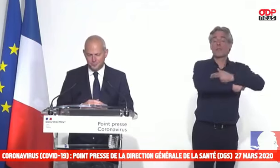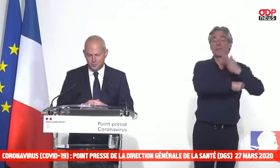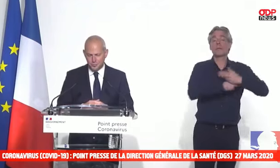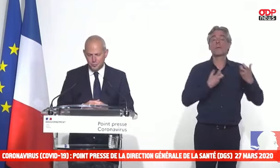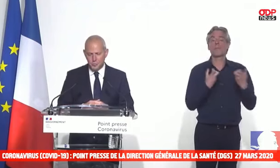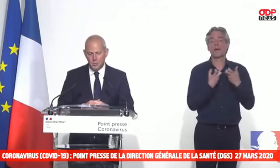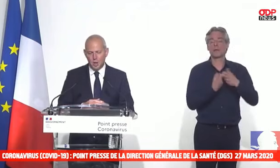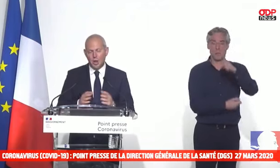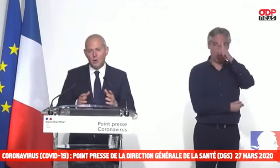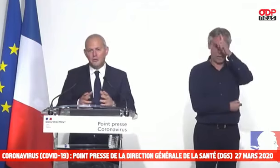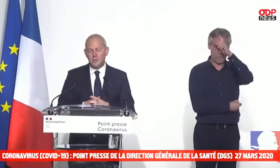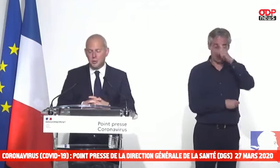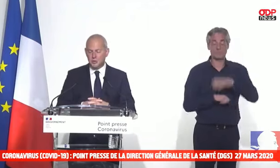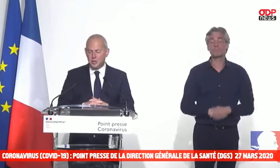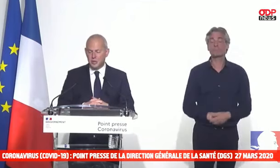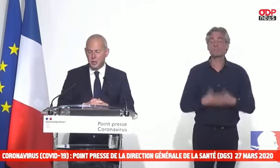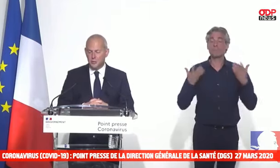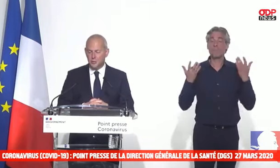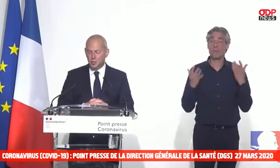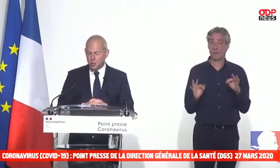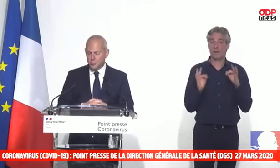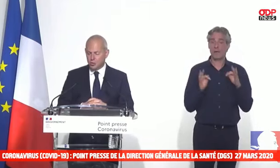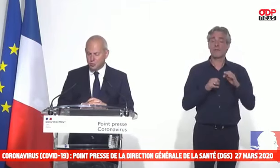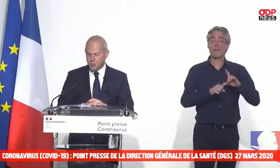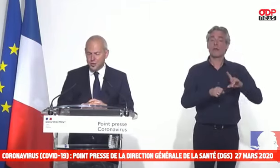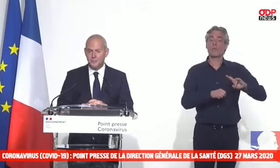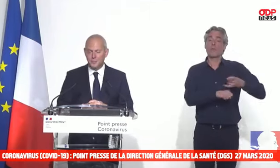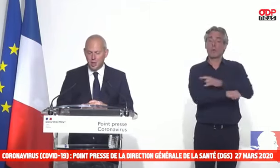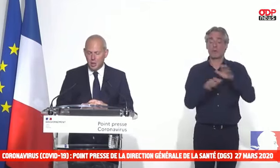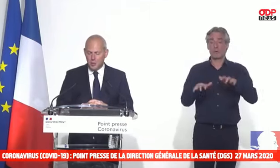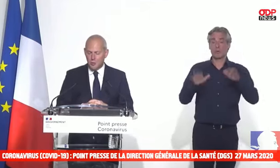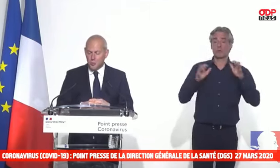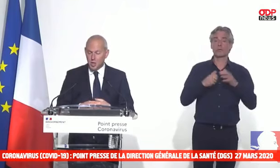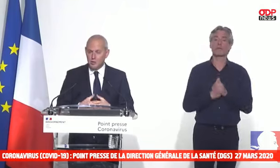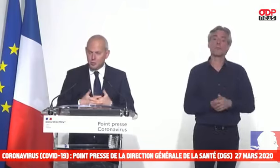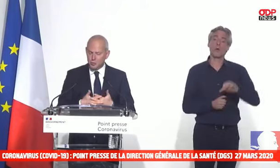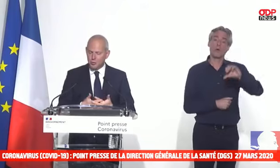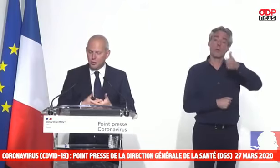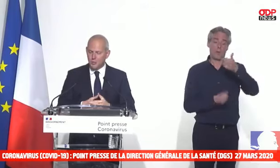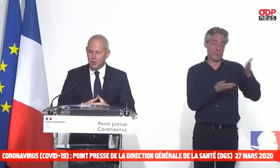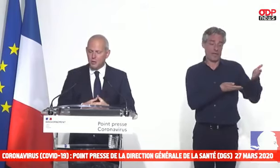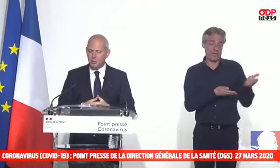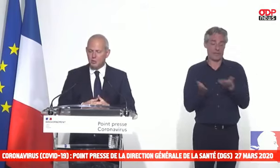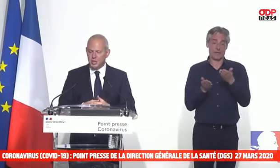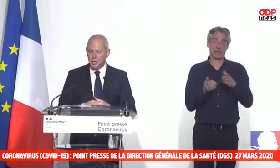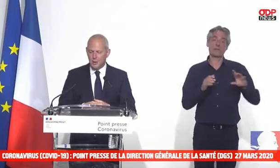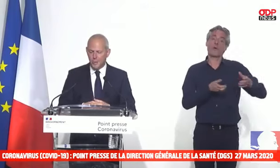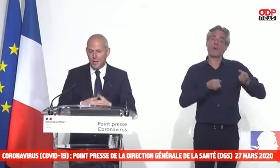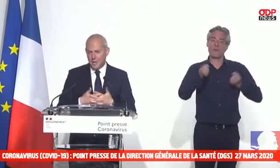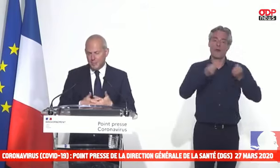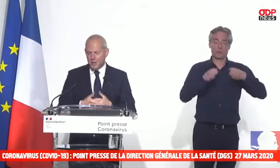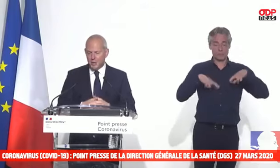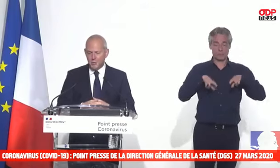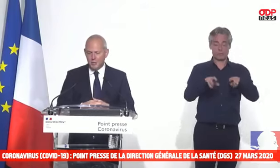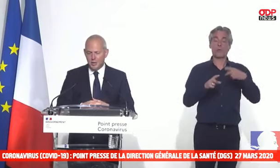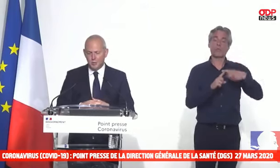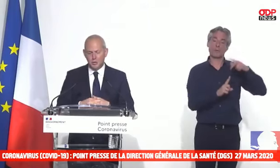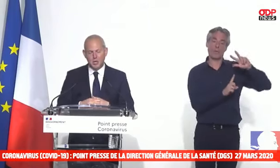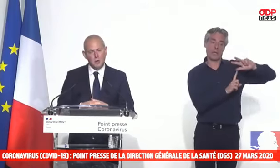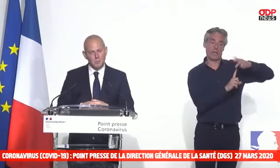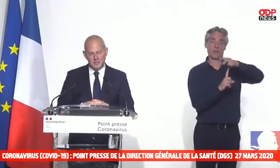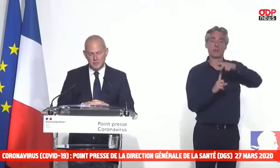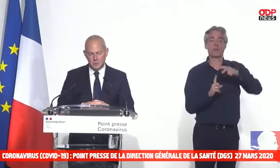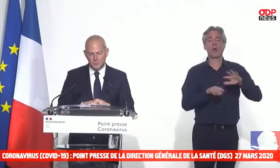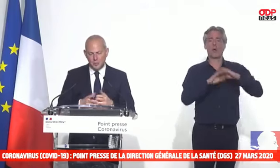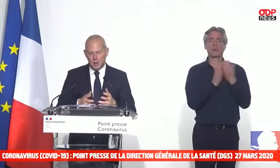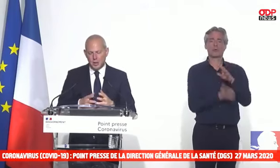notamment. Enfin, en ce qui concerne la Bourgogne-Franche-Comté, une première évacuation se fera par voie routière et par hélicoptère de